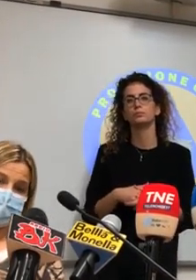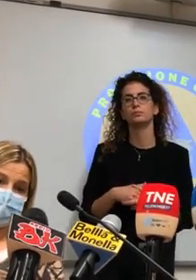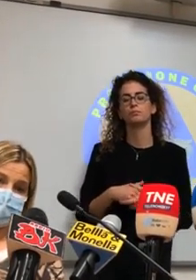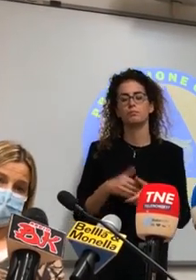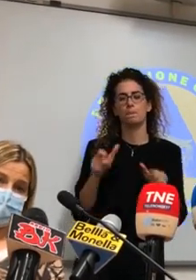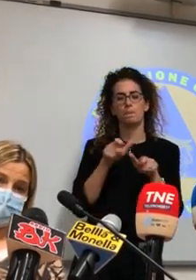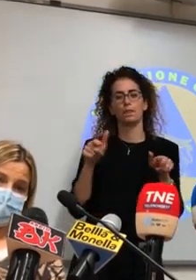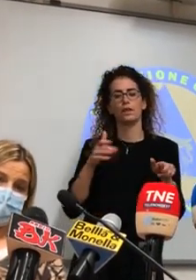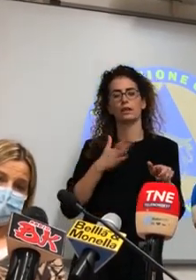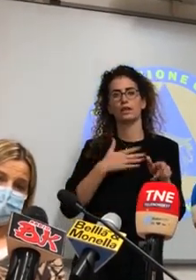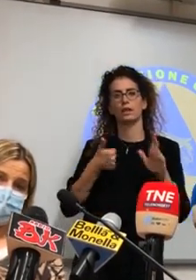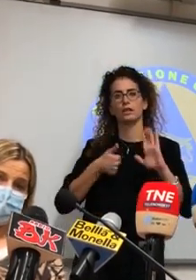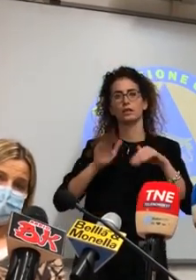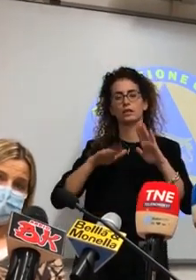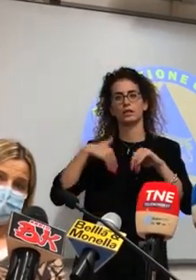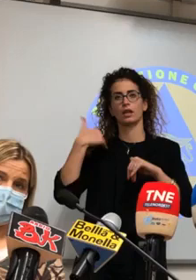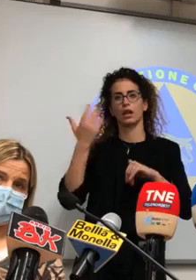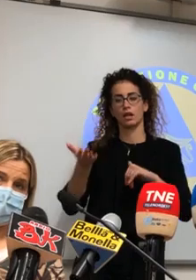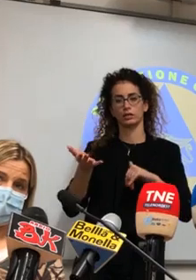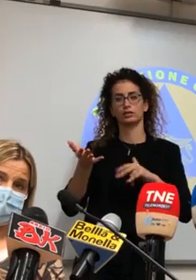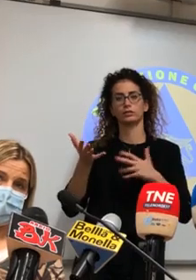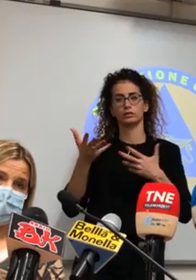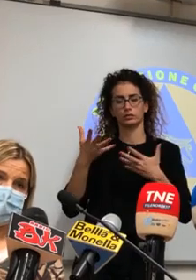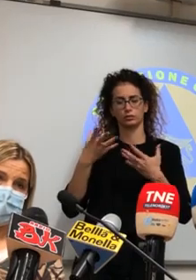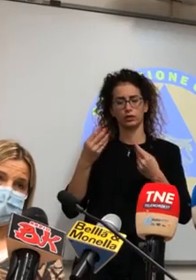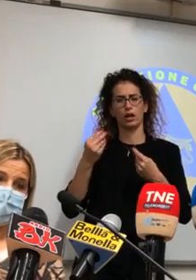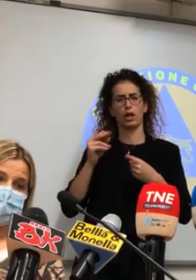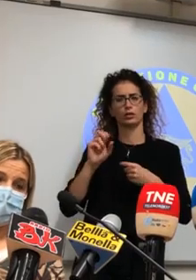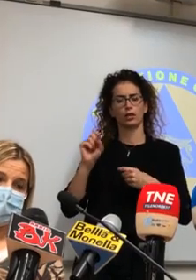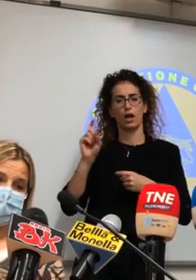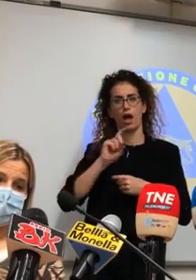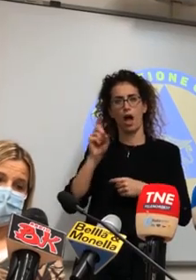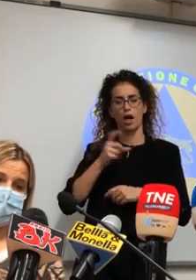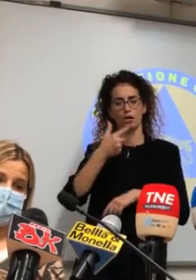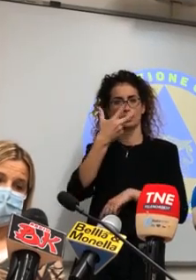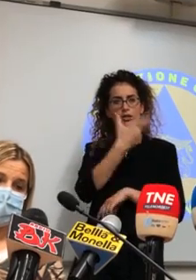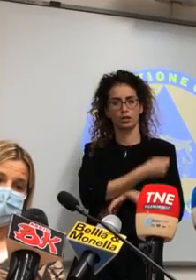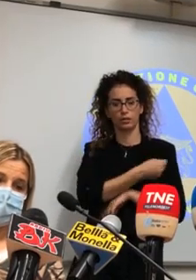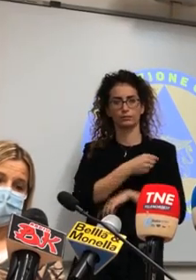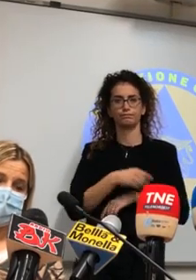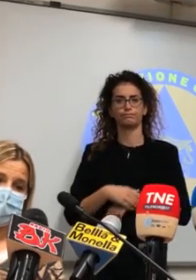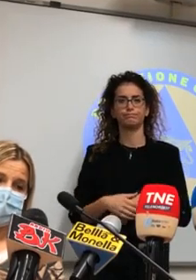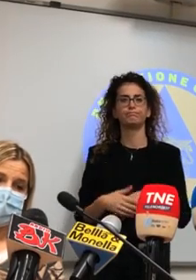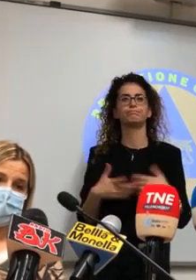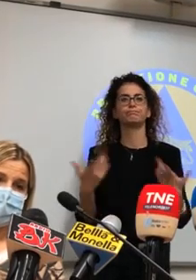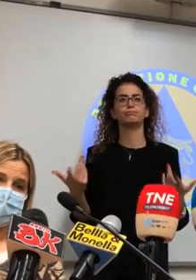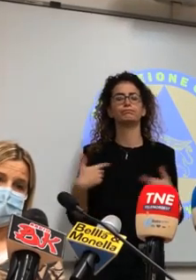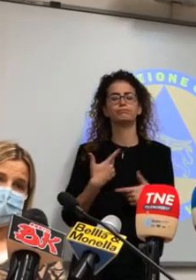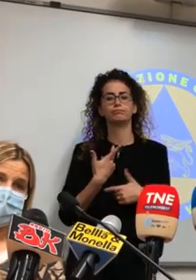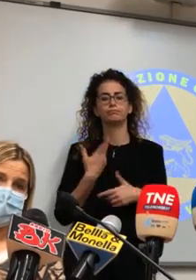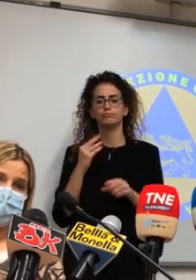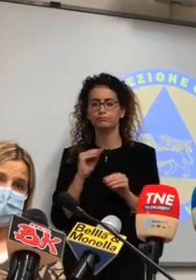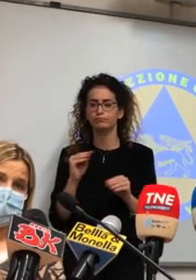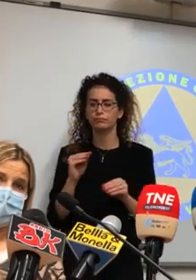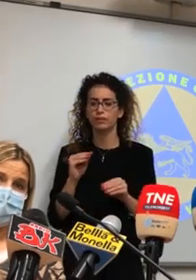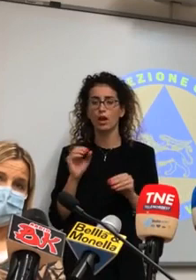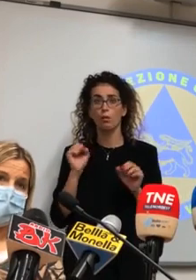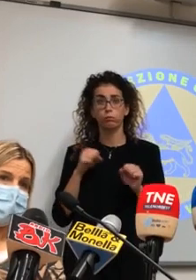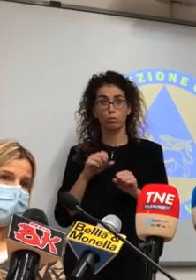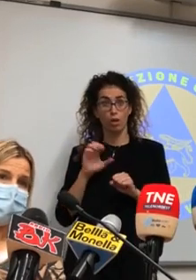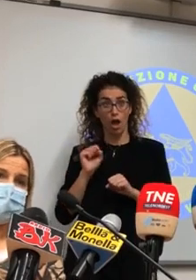ultra sessantenni ovviamente hanno fatto AstraZeneca, perché era... Ecco. Allora tutti domandano, è possibile